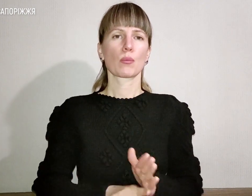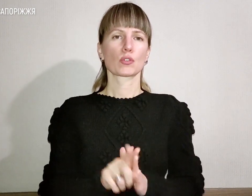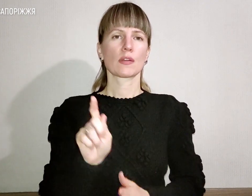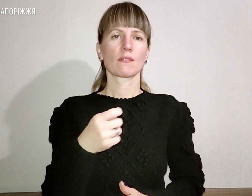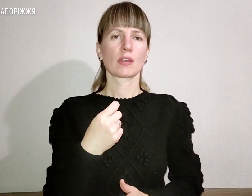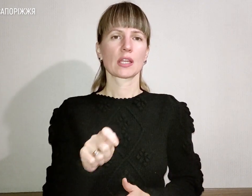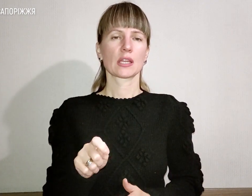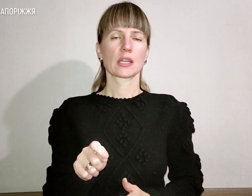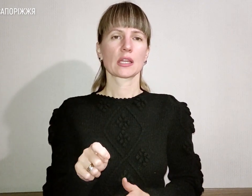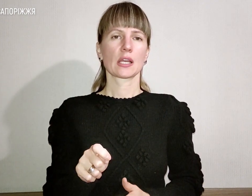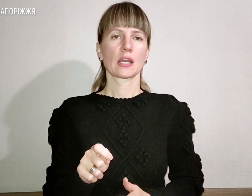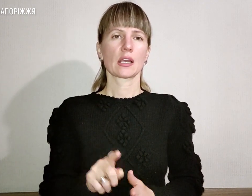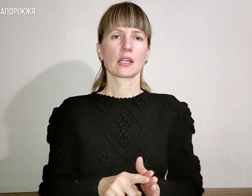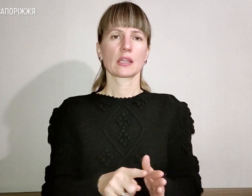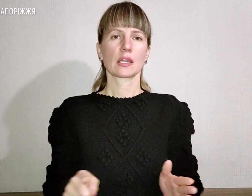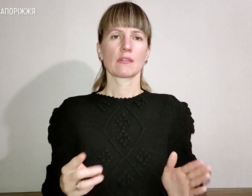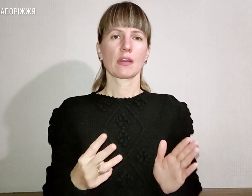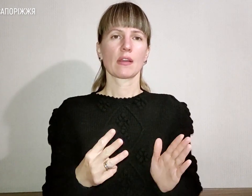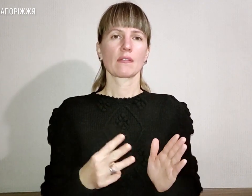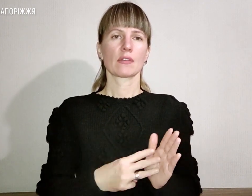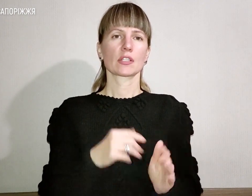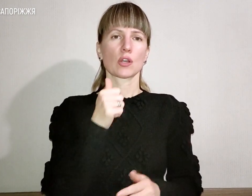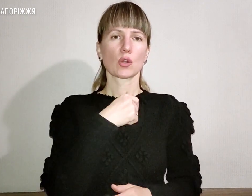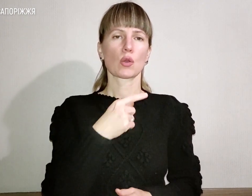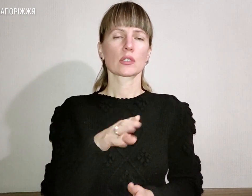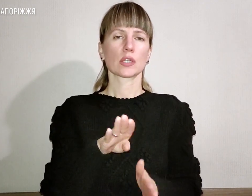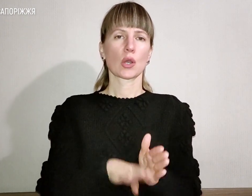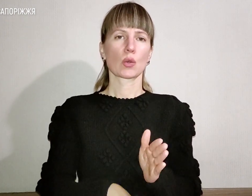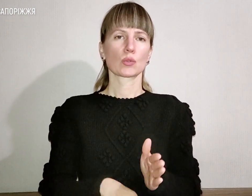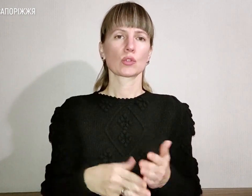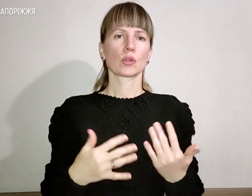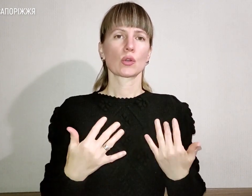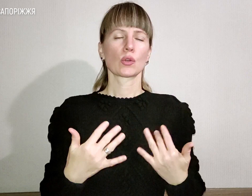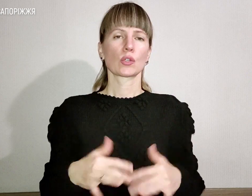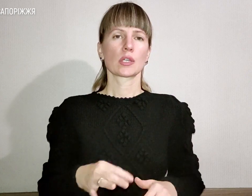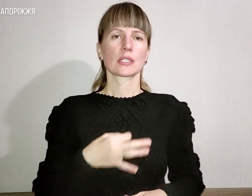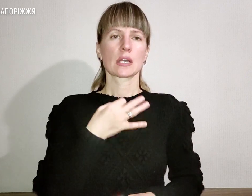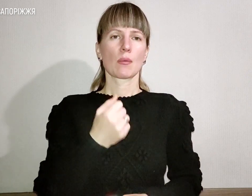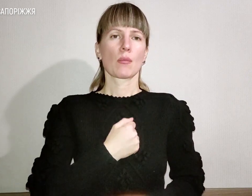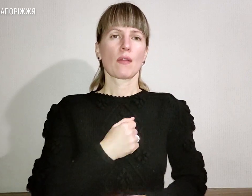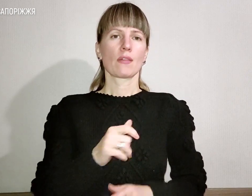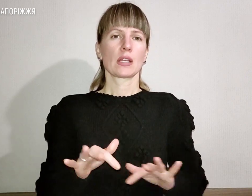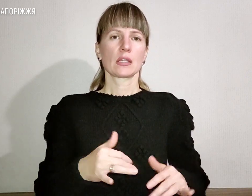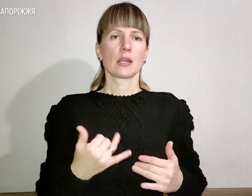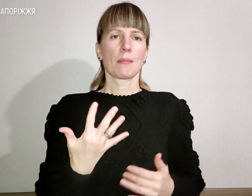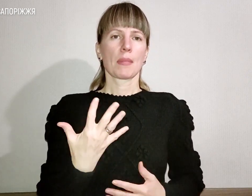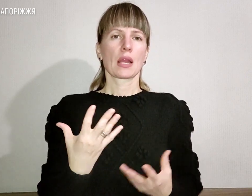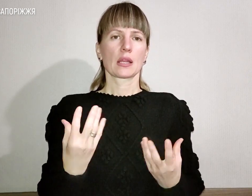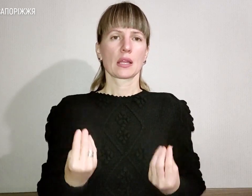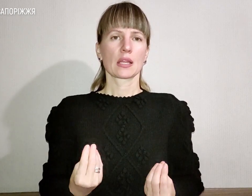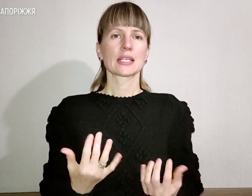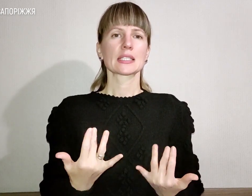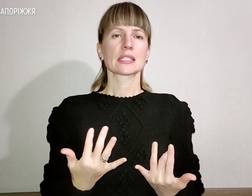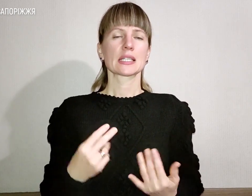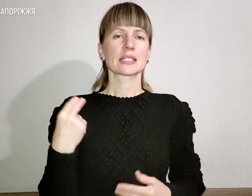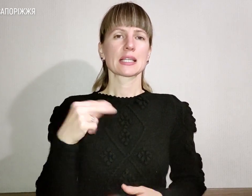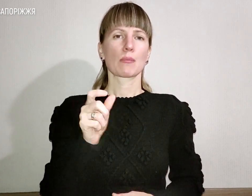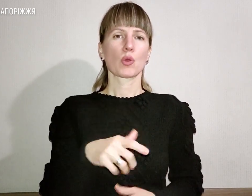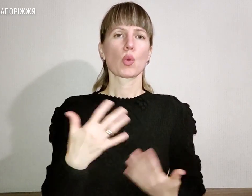оскільки війна триває 8 років, але загострення, ось тут вже, скажімо, бойові дії тривають вже 5-й день, скільки запоріжців вже до вас